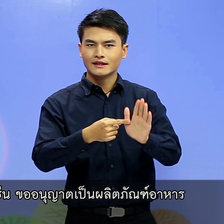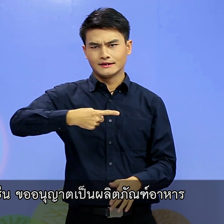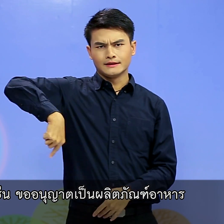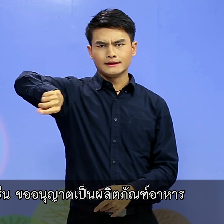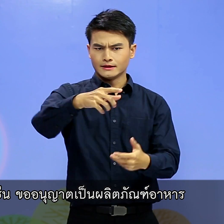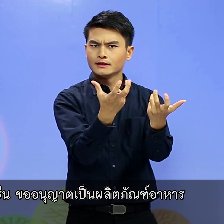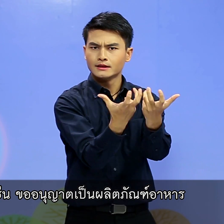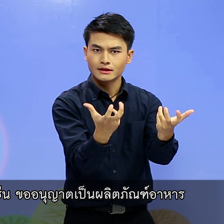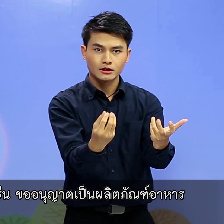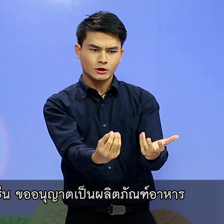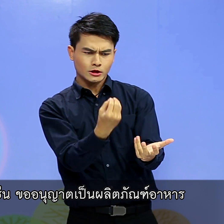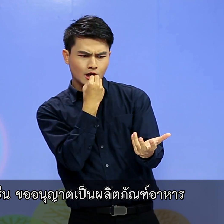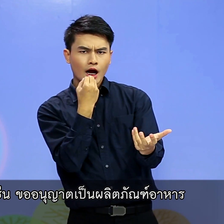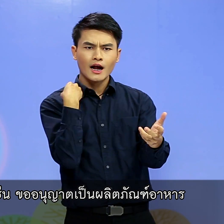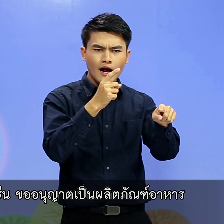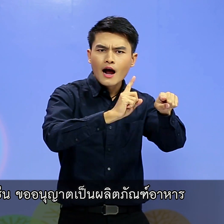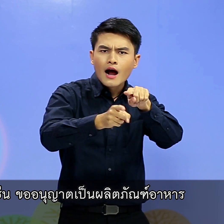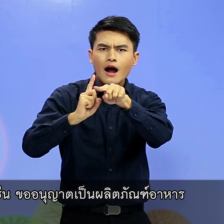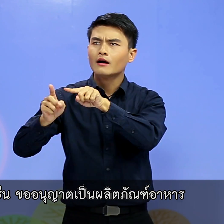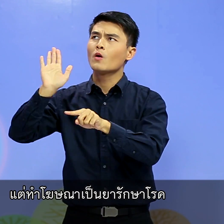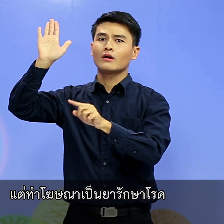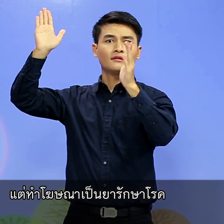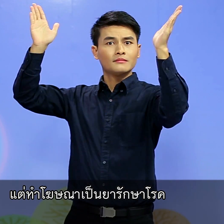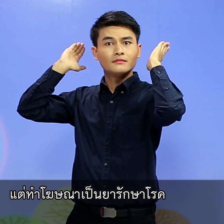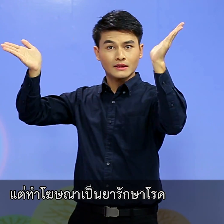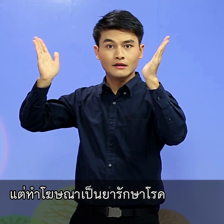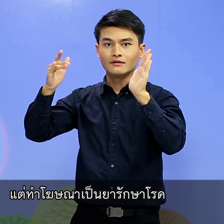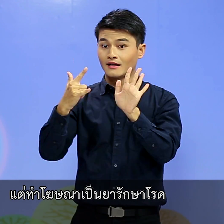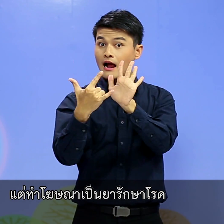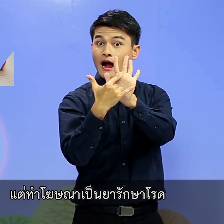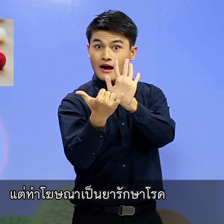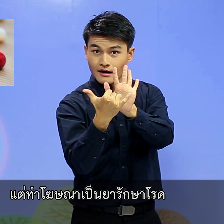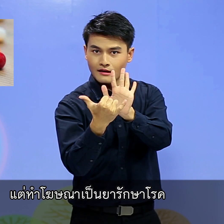ช่นการขออนุญาตเป็นผลิตภัณฑ์อาหารแต่ทำโฆษณาเป็นยารักษาโร